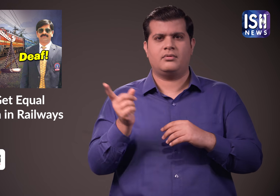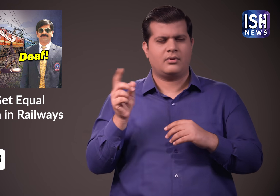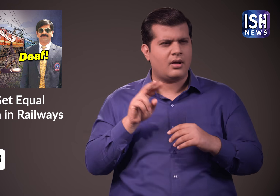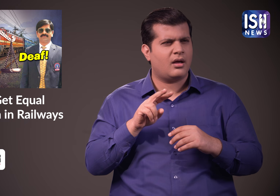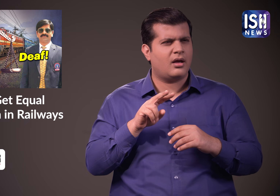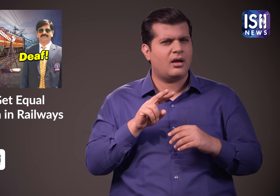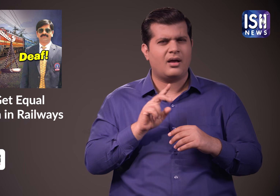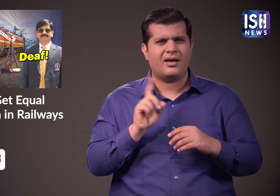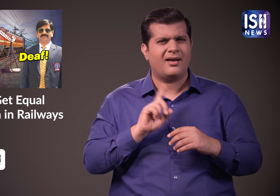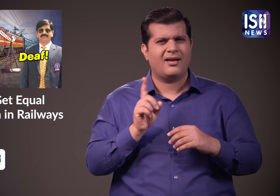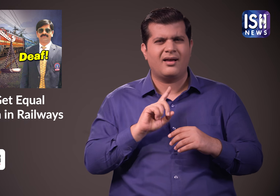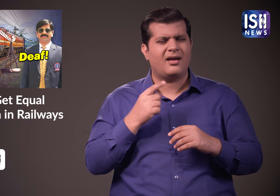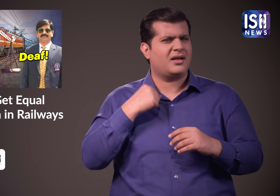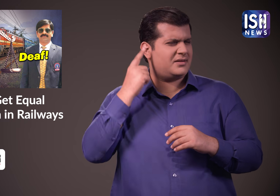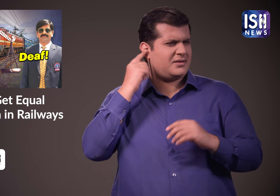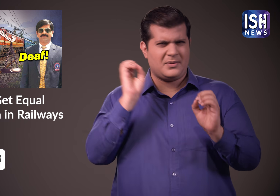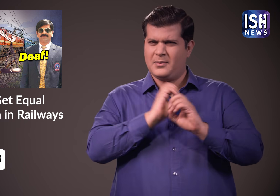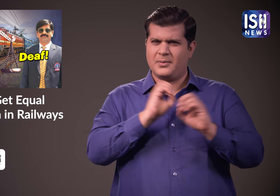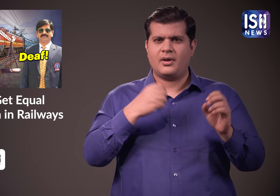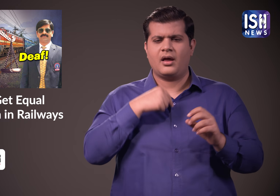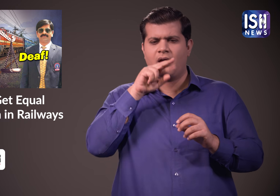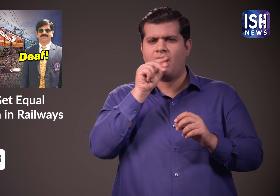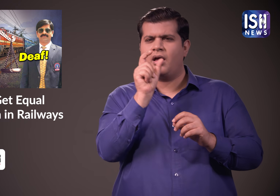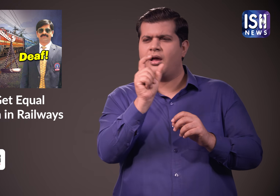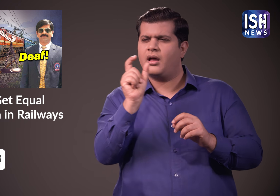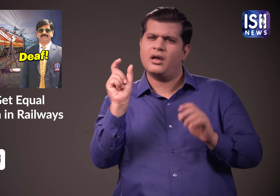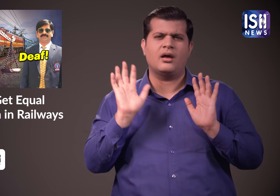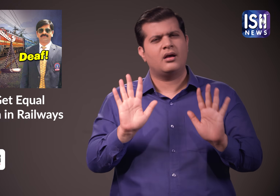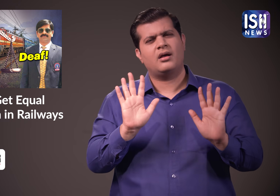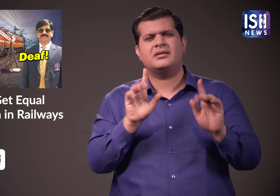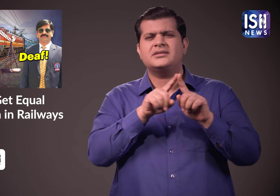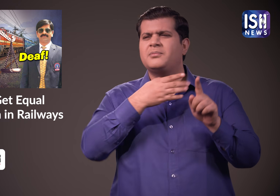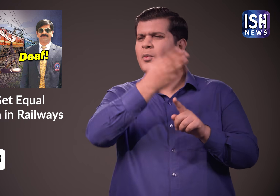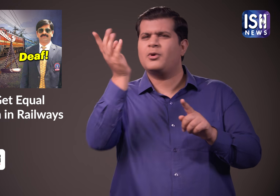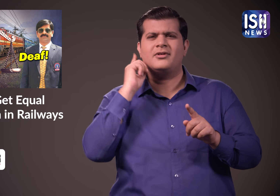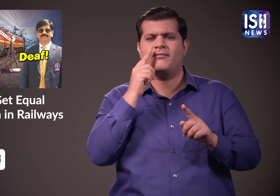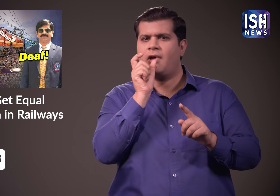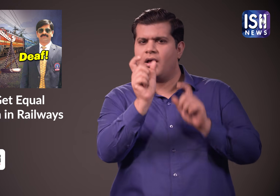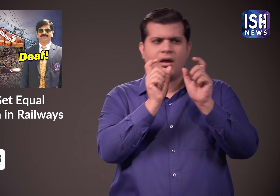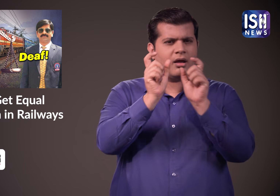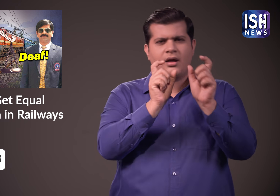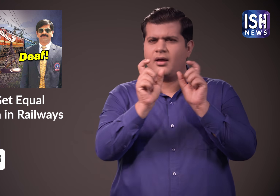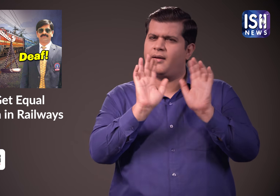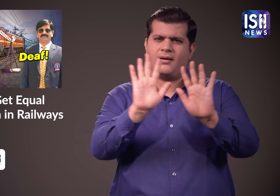सकते। वर्मा ने कहा कि वह डेफ है और कुछ अन्या डेफ लोगों की तरह कुछ शप बोल सकते हैं।